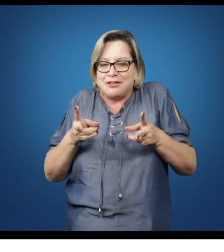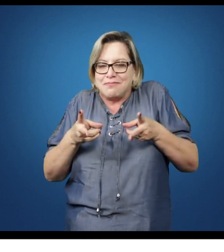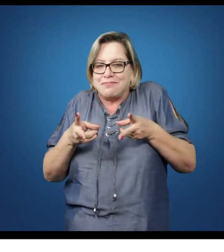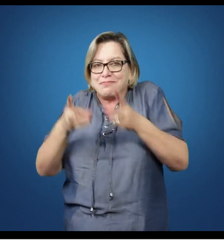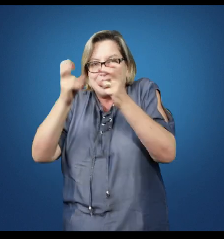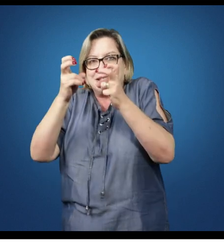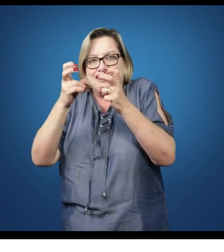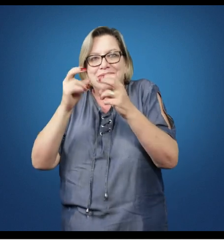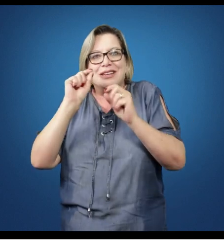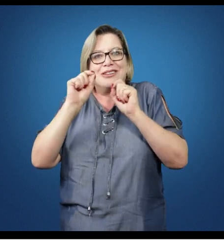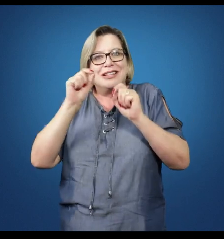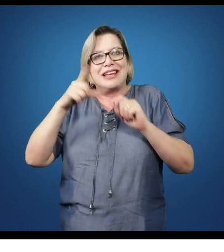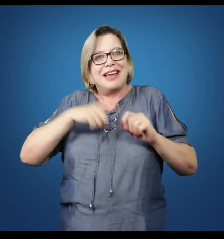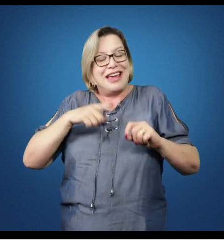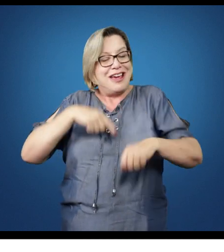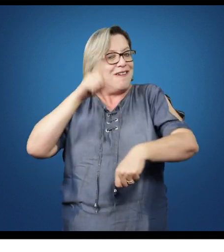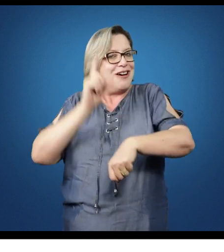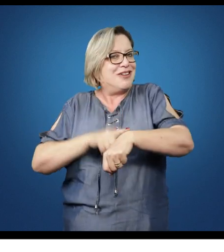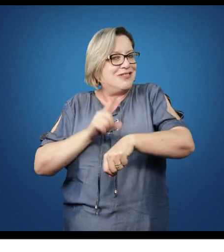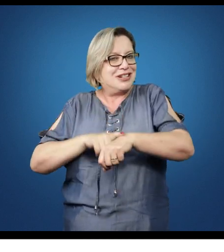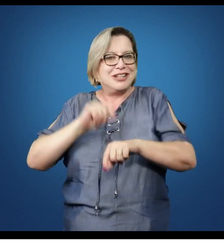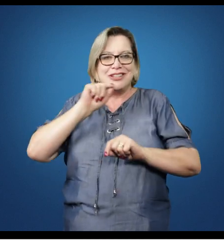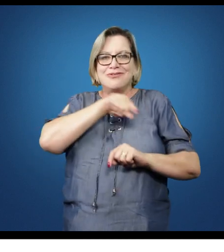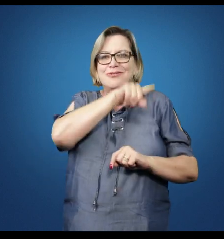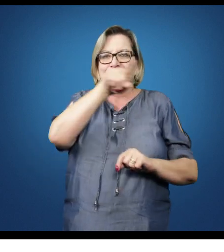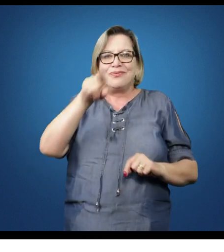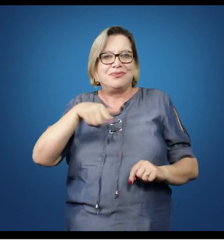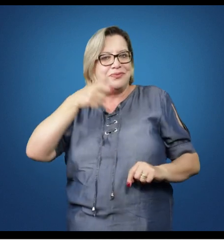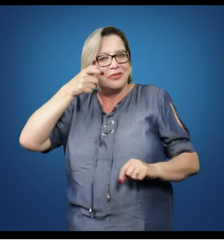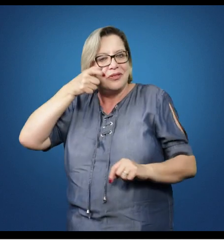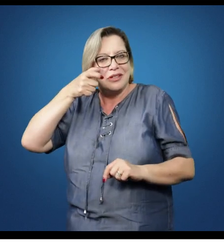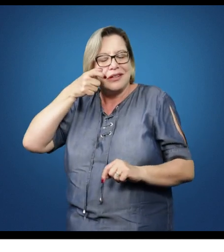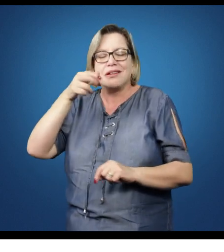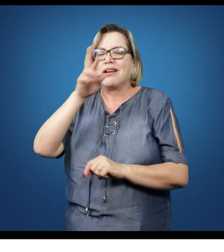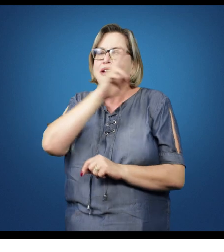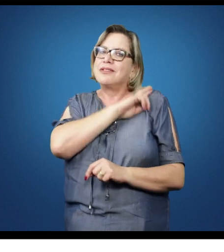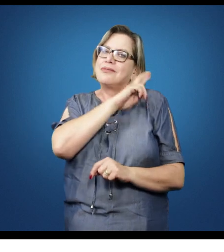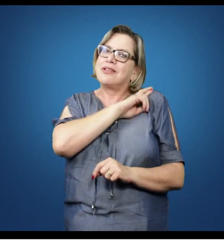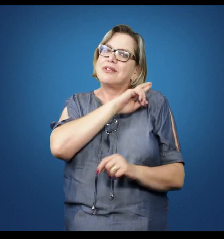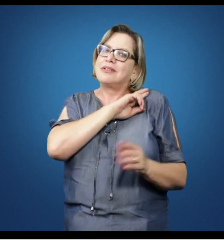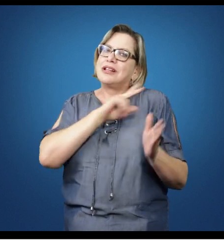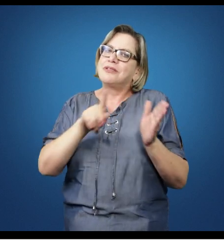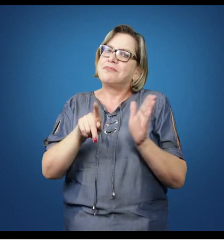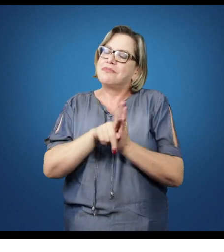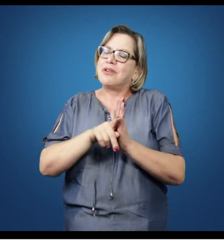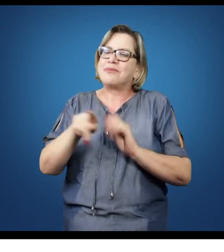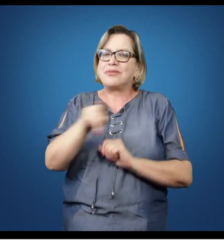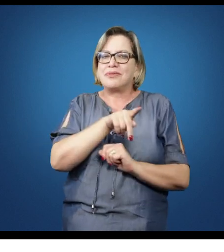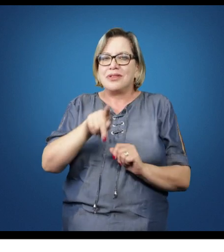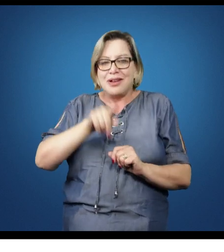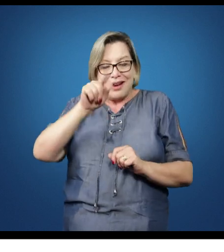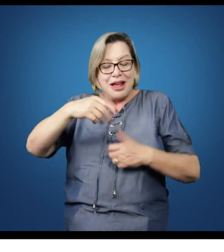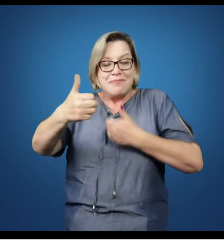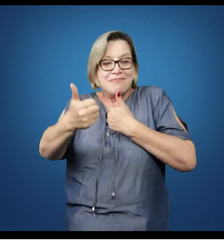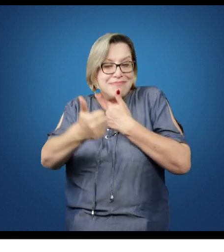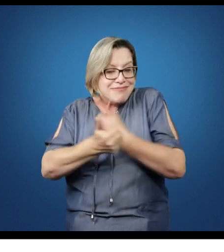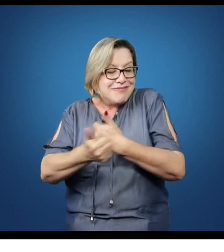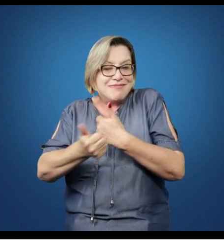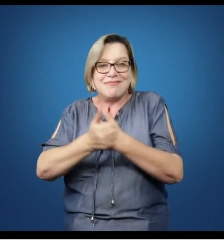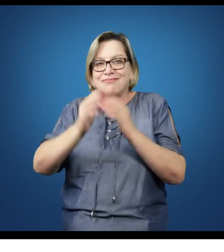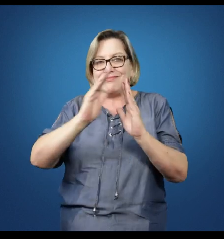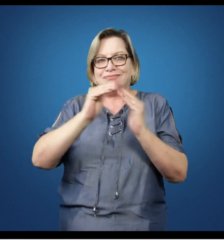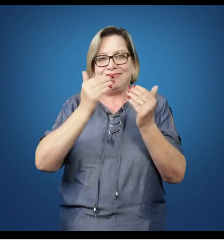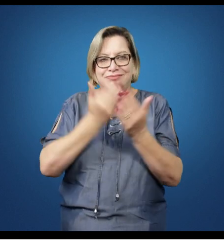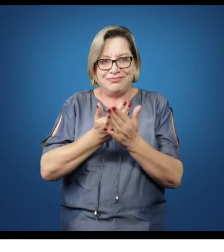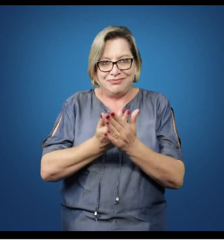é o meu grande momento de vocês realmente observarem que a função do professor é essa aproximação então a disciplina já